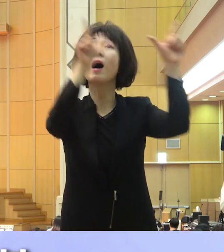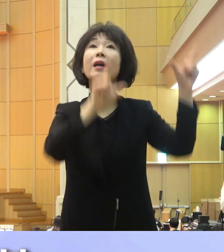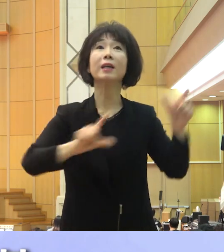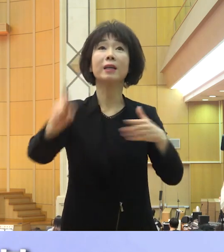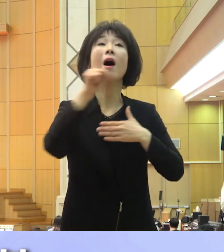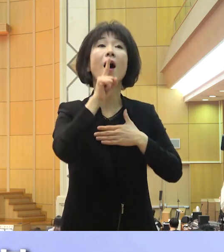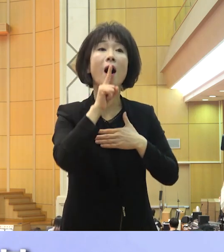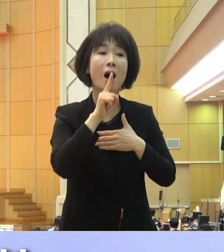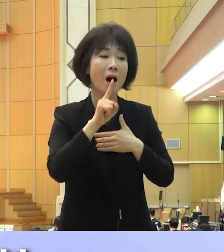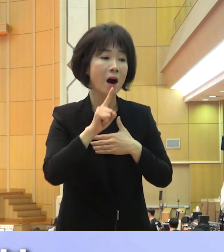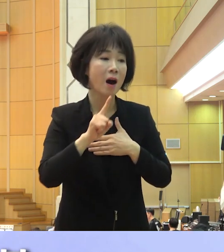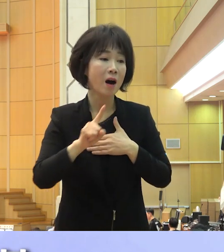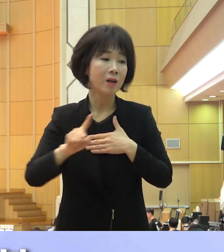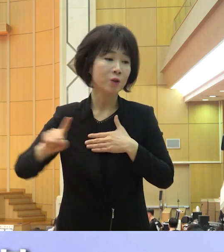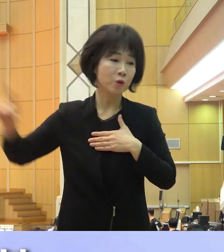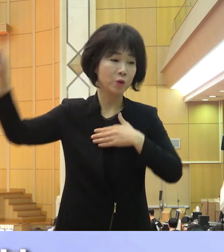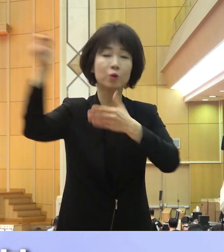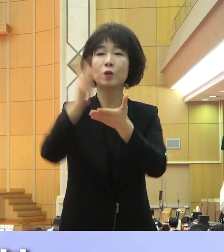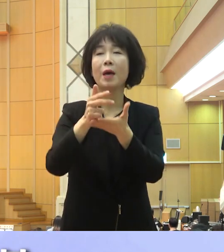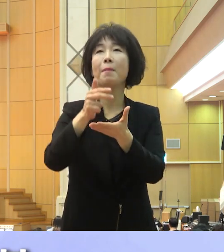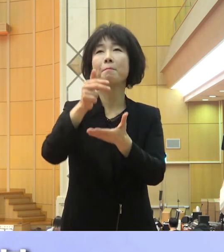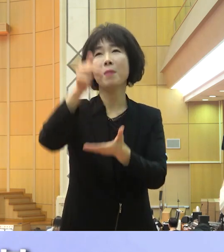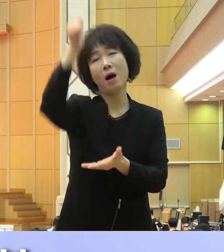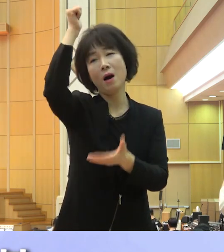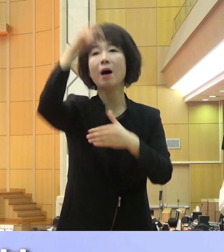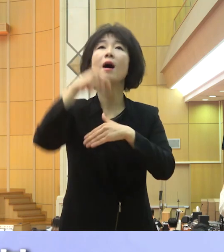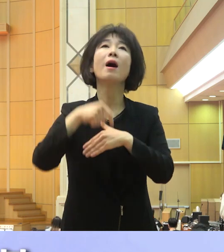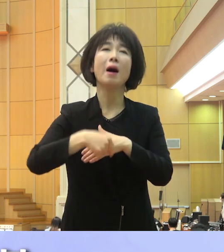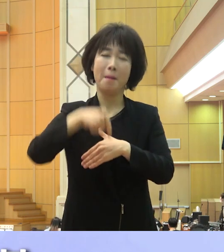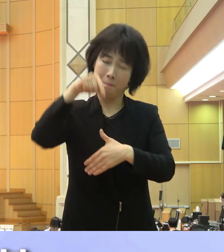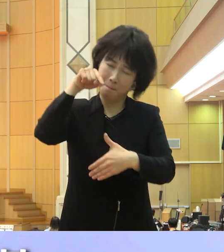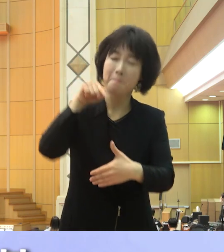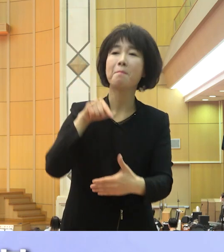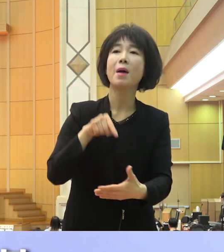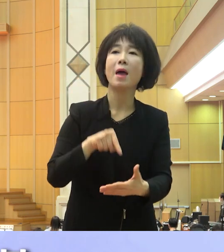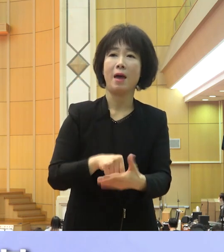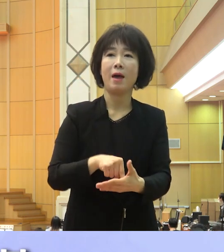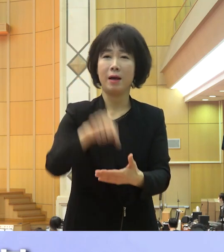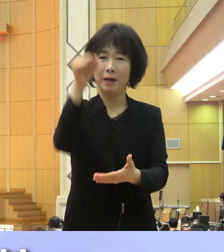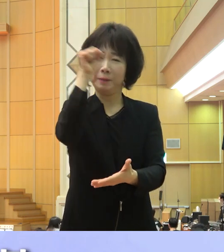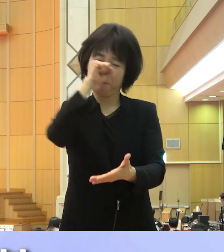전심으로 살리라. 주의